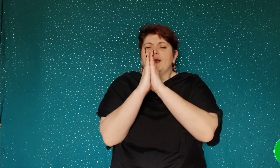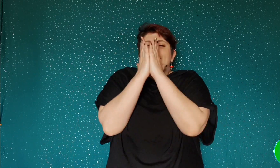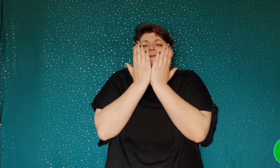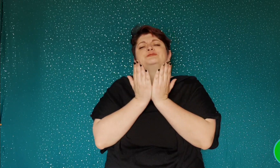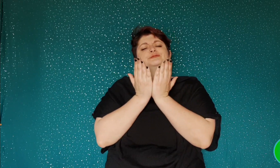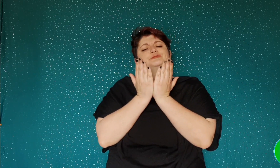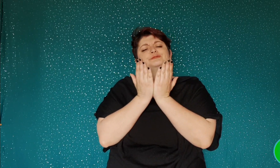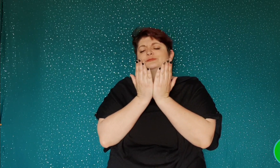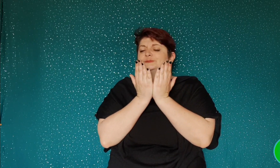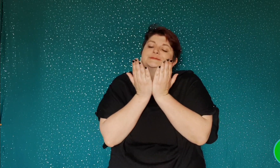Soudain,